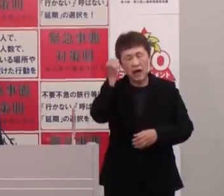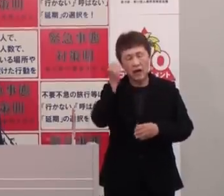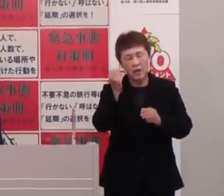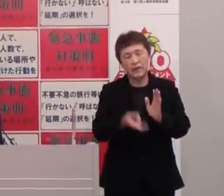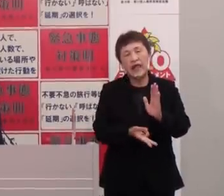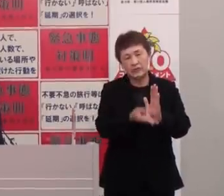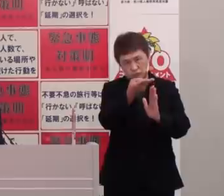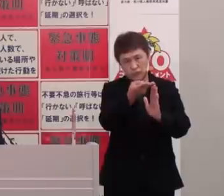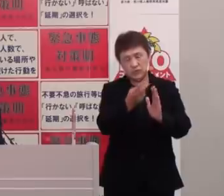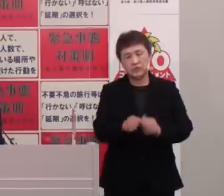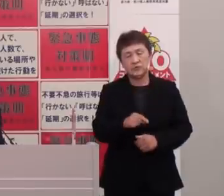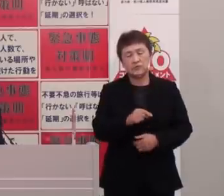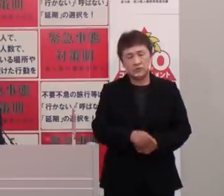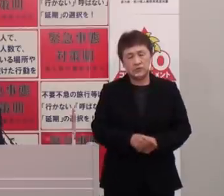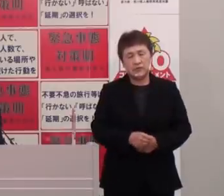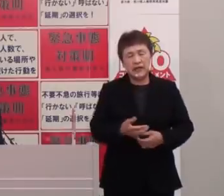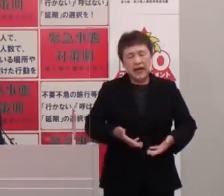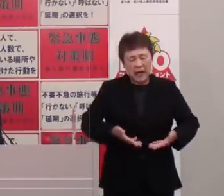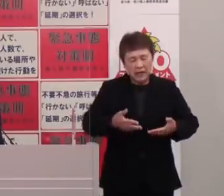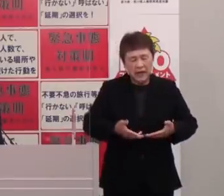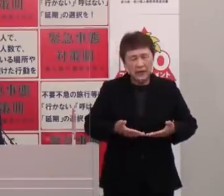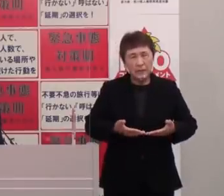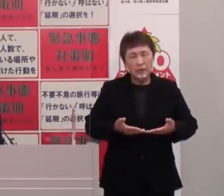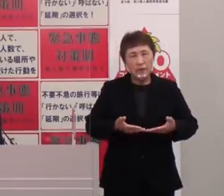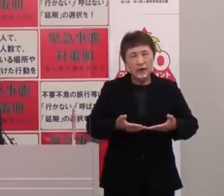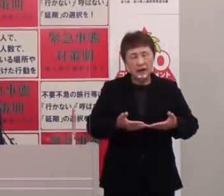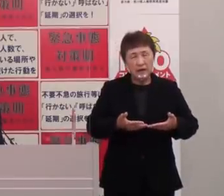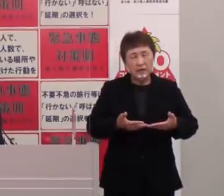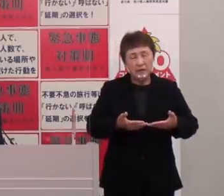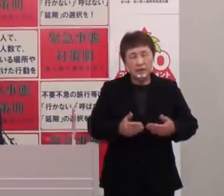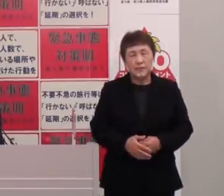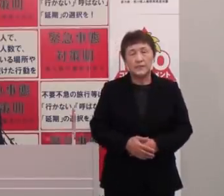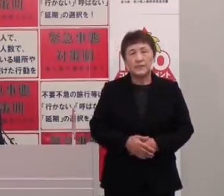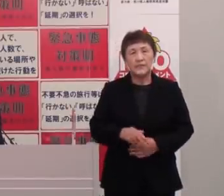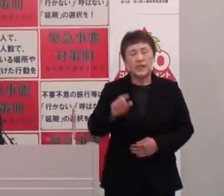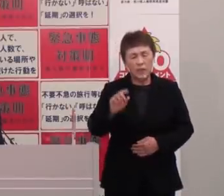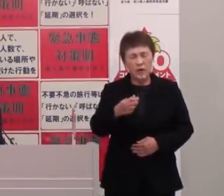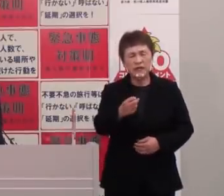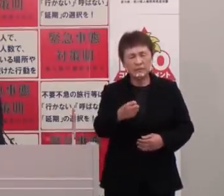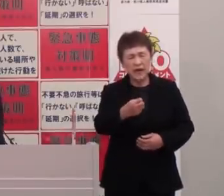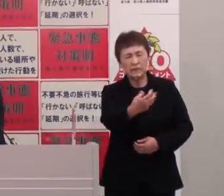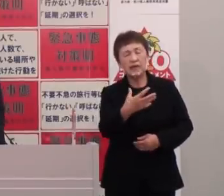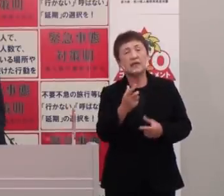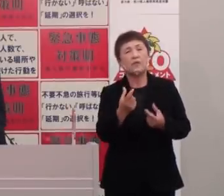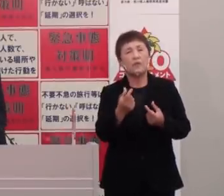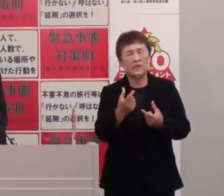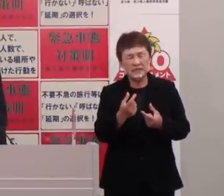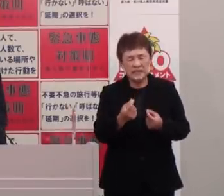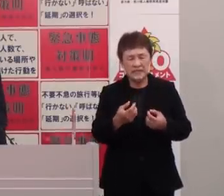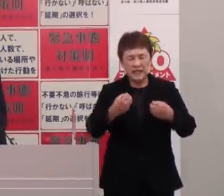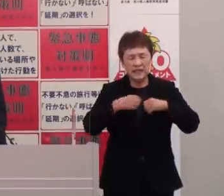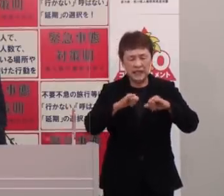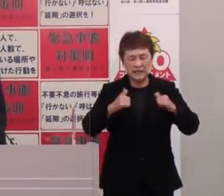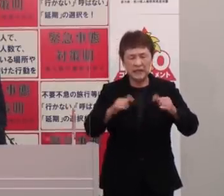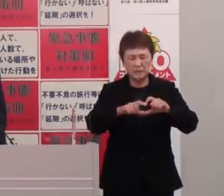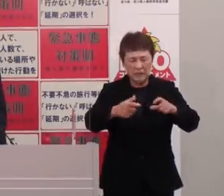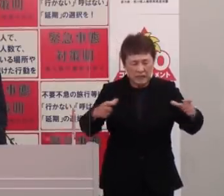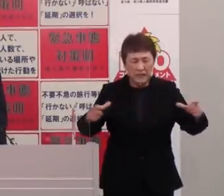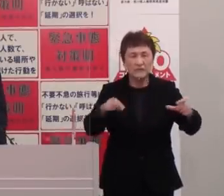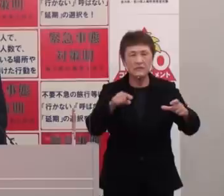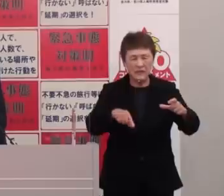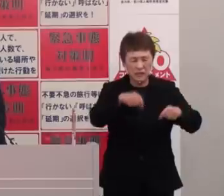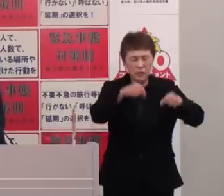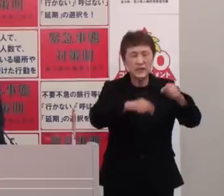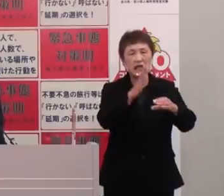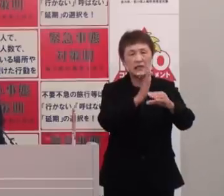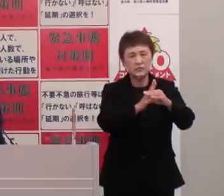自宅療養という取り扱いを継続したいと思います。しかし、ご指摘のように感染者の急増に伴いまして、調整中の方が増